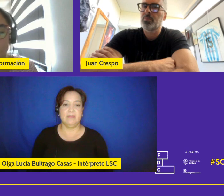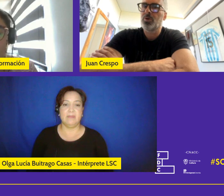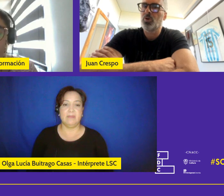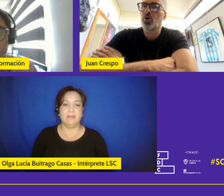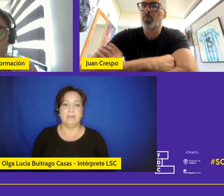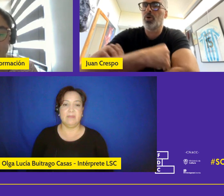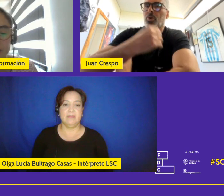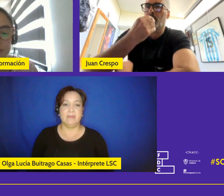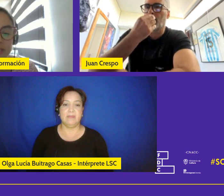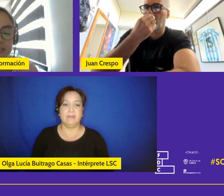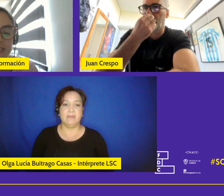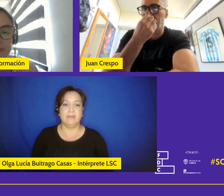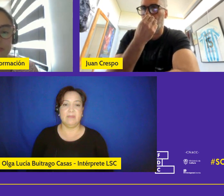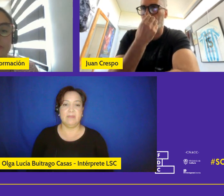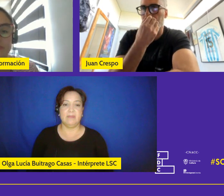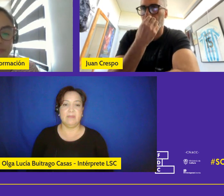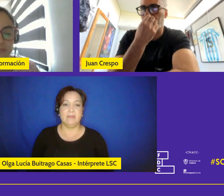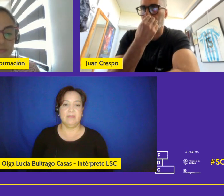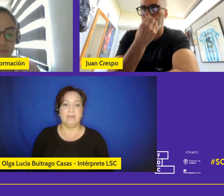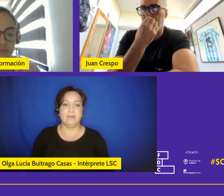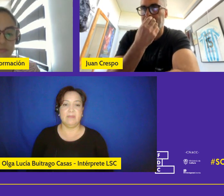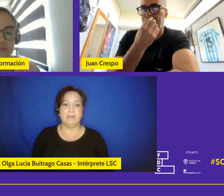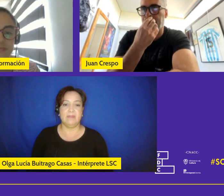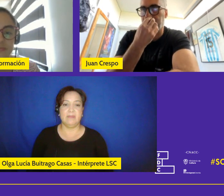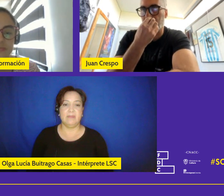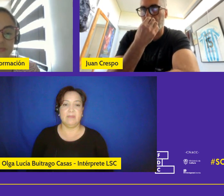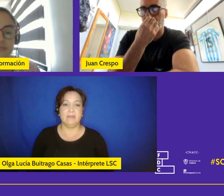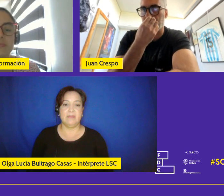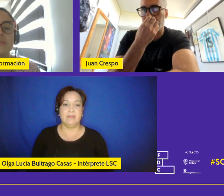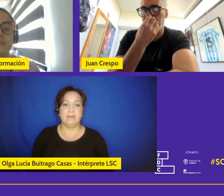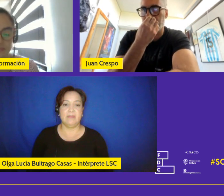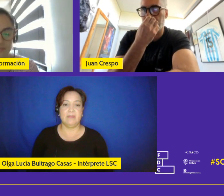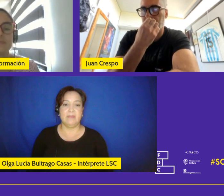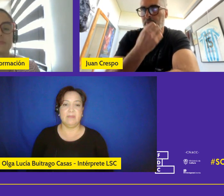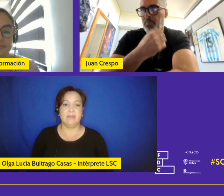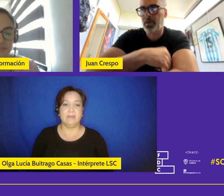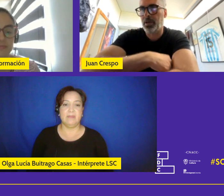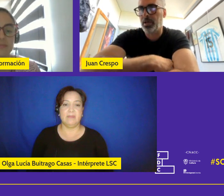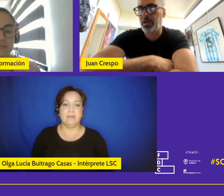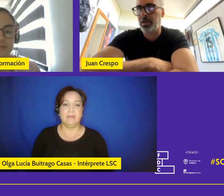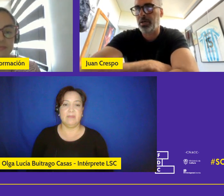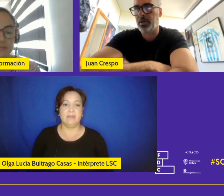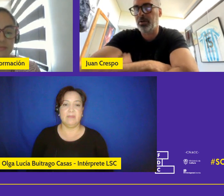Diego. ¿Tú me corregirás? ¿Cómo el productor atrae al distribuidor?